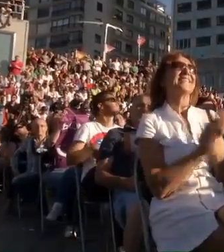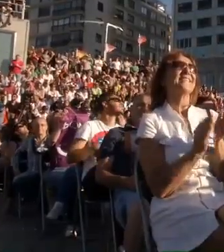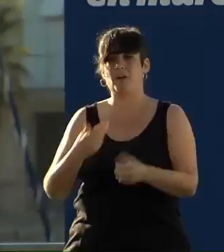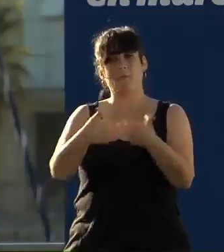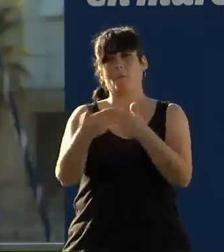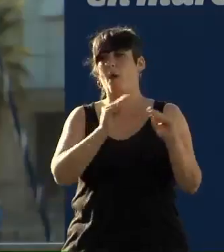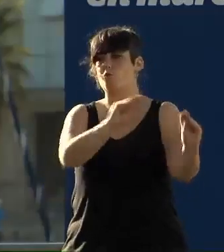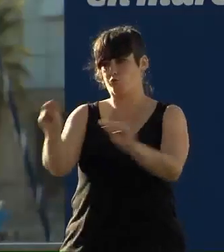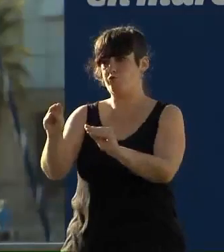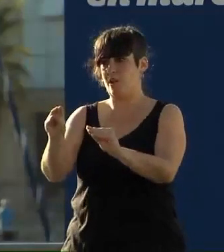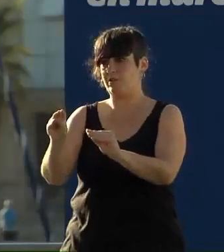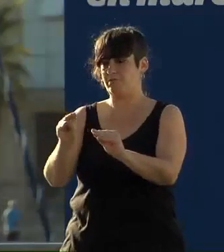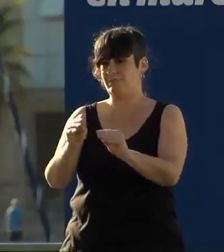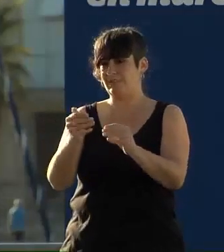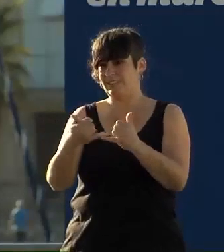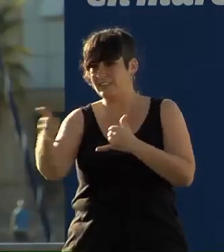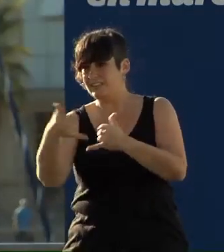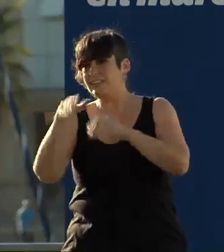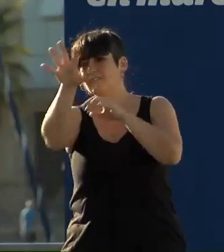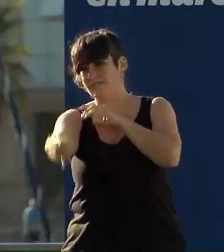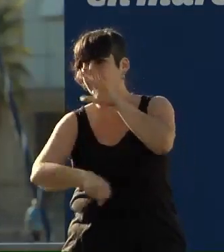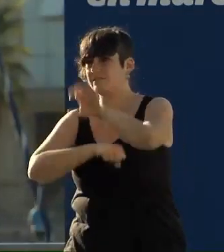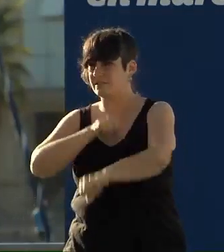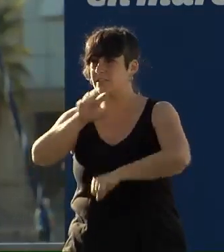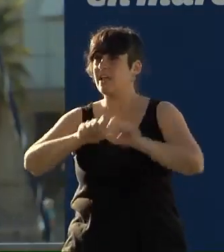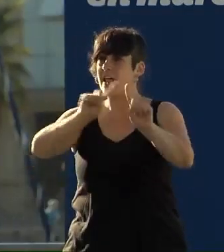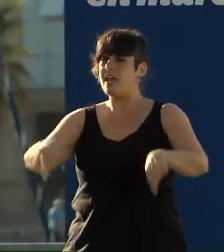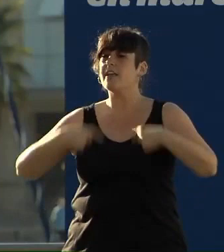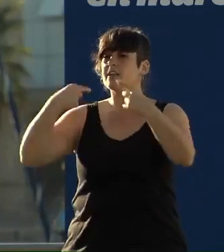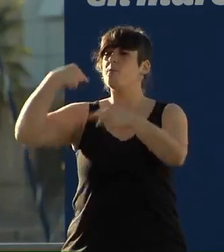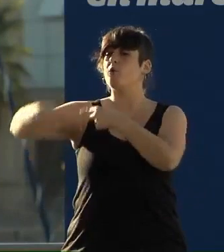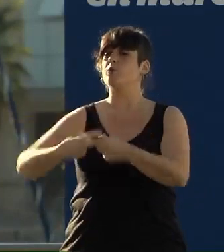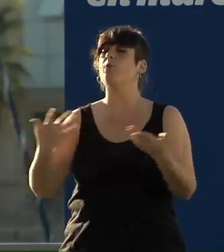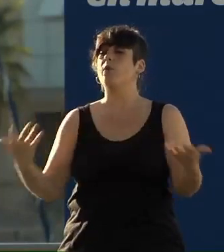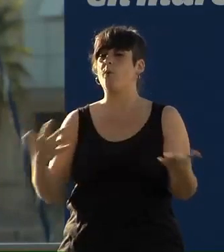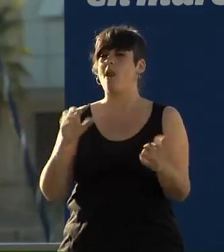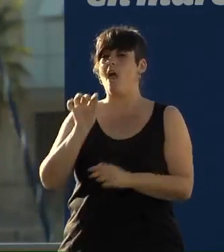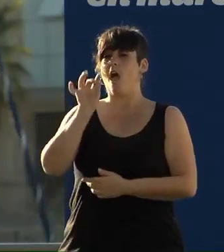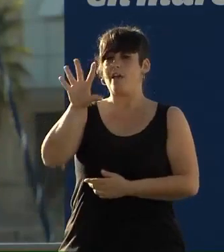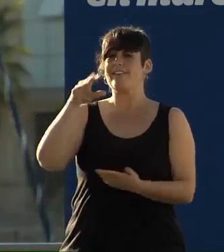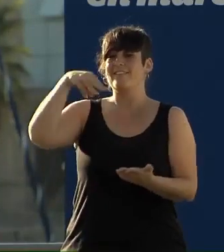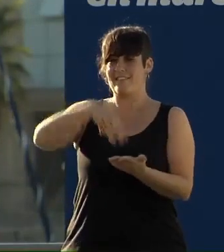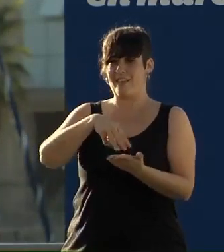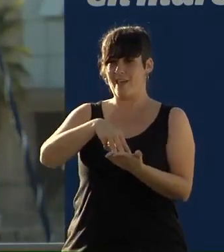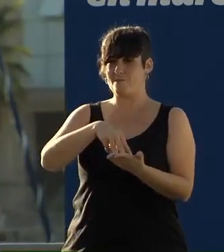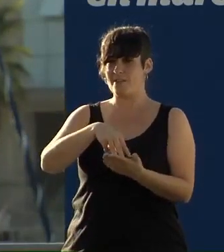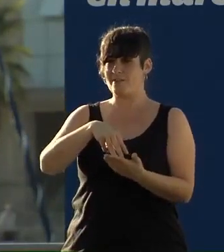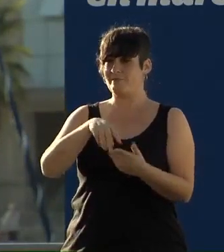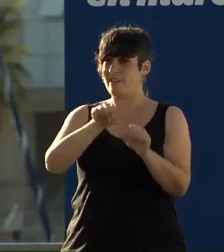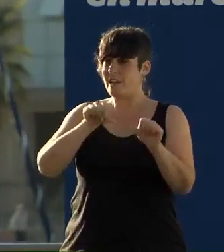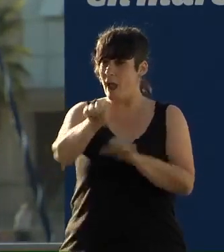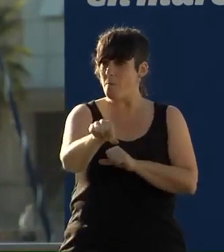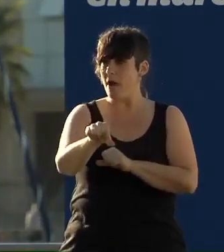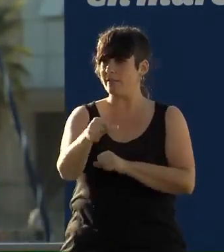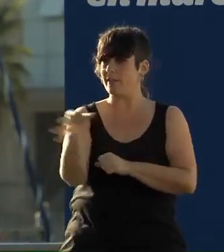rías. E iso desembocou nas prazas do 15M. E iso foi a emerxencia de Podemos. Ese é o ADN